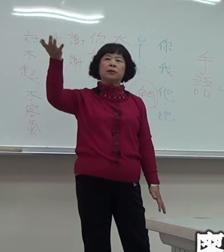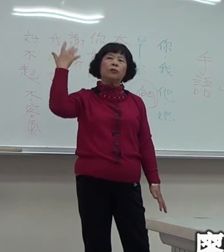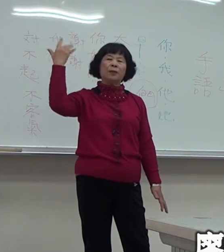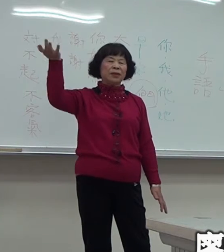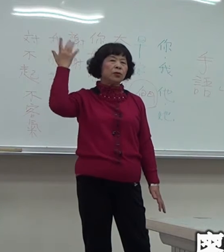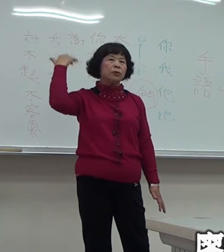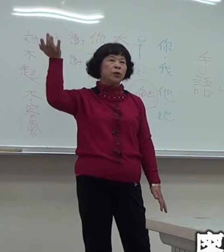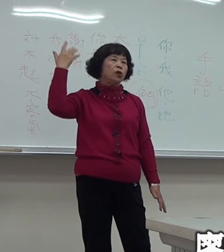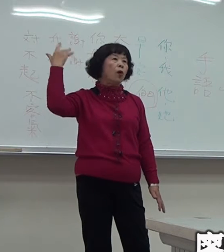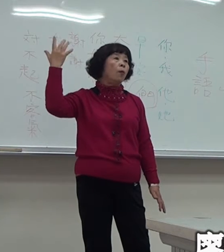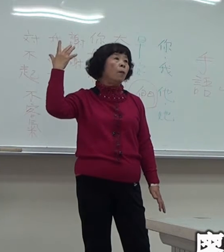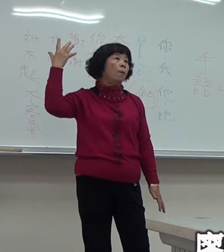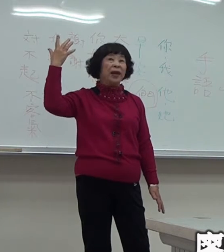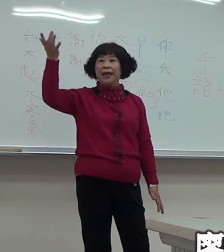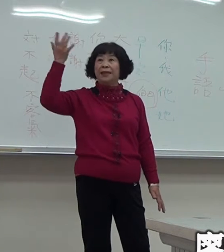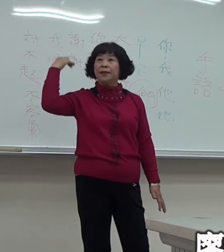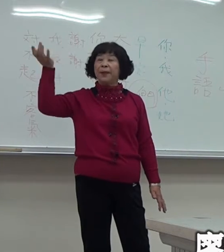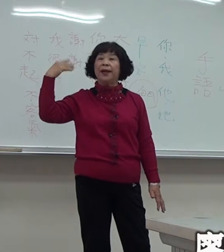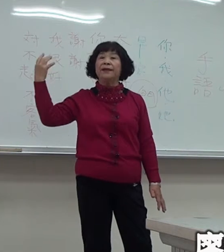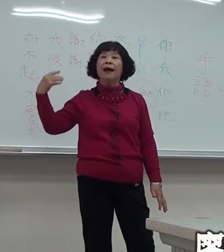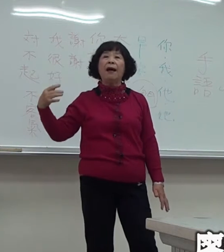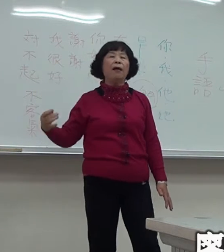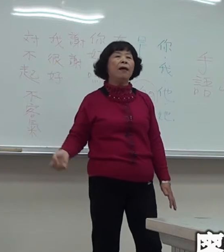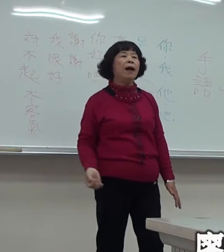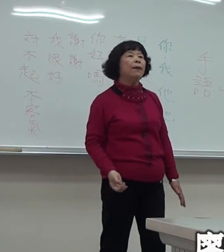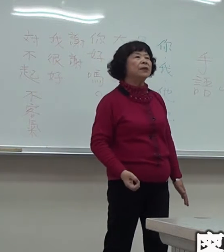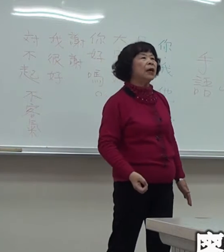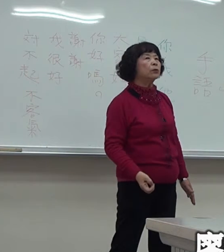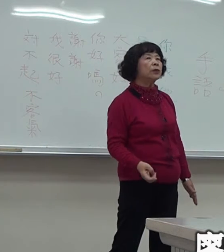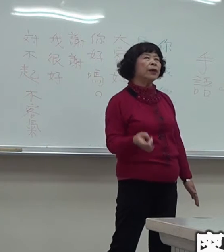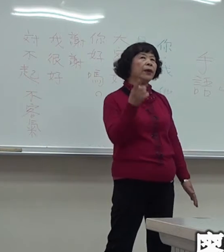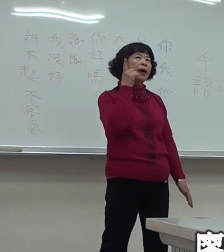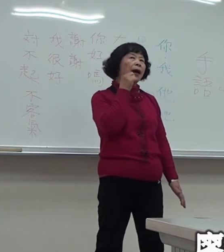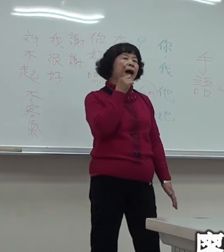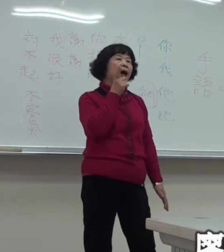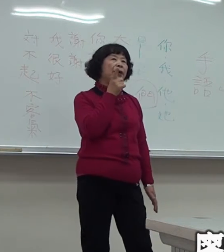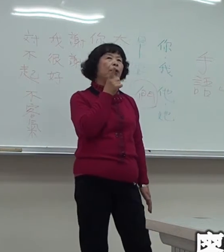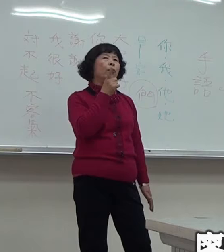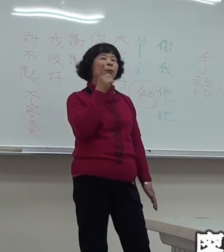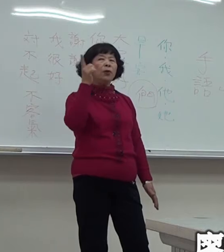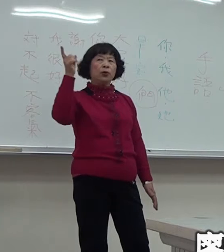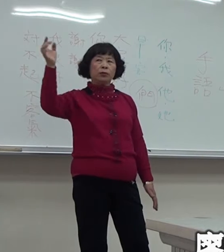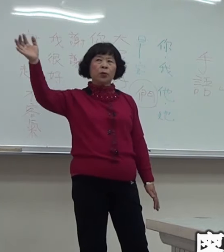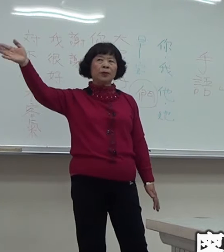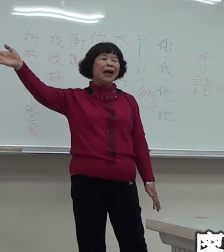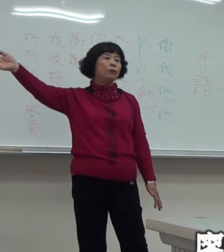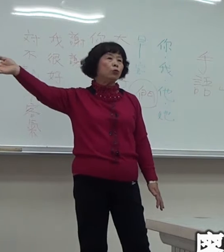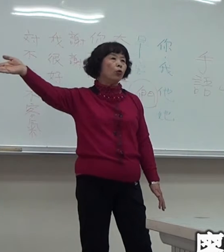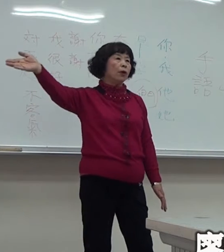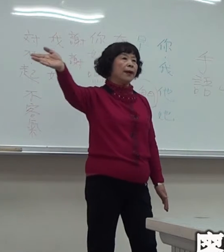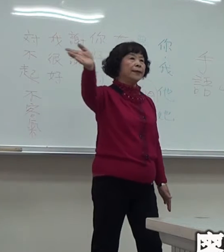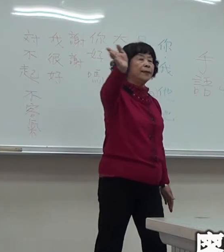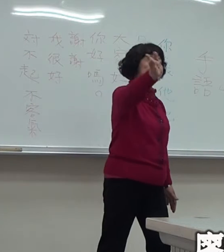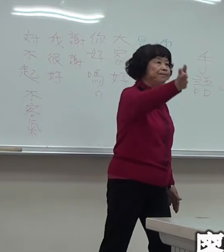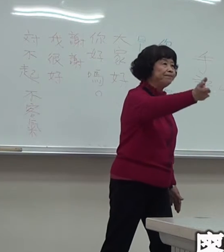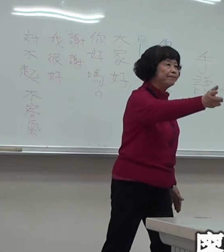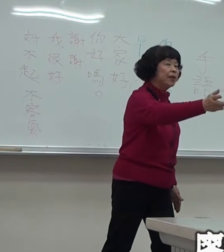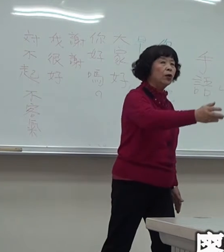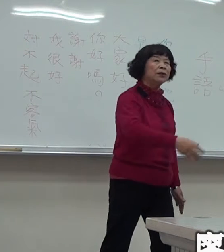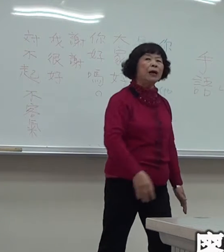我们是属于东北亚这边的，哦，就比较配合。啊，还有我们有从大陆过来，哦，大陆